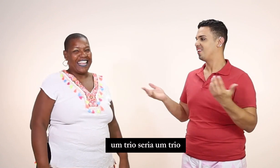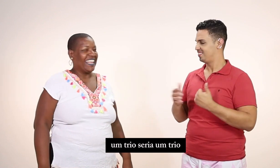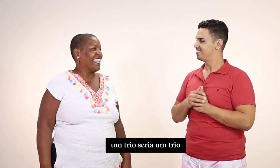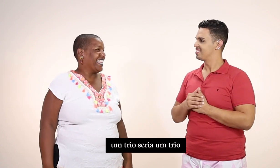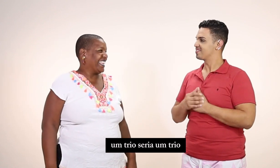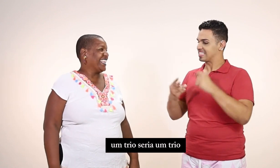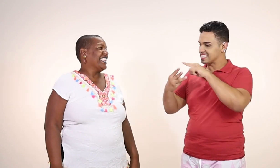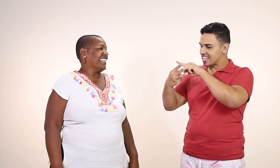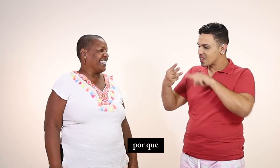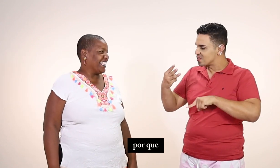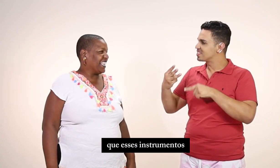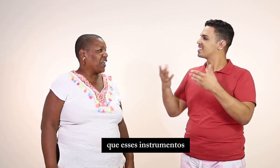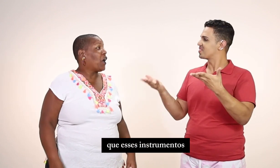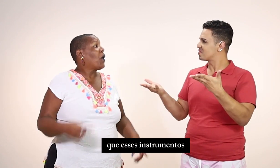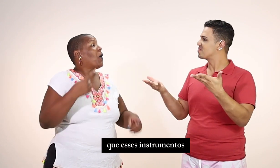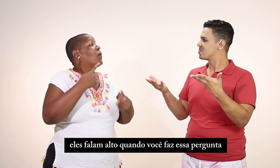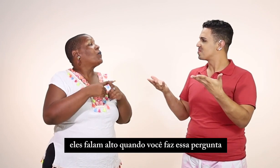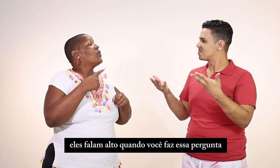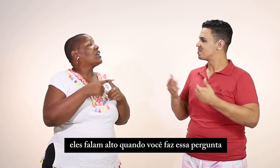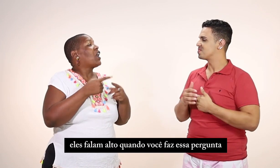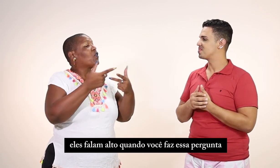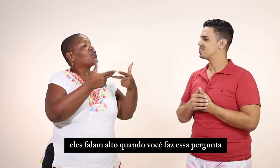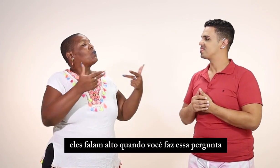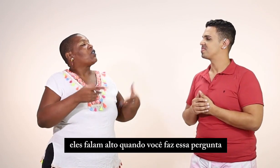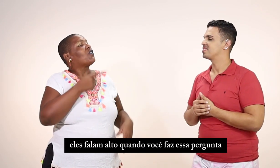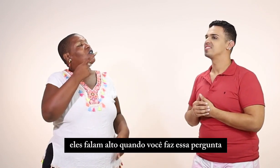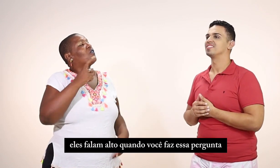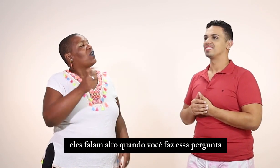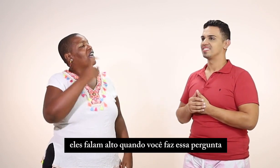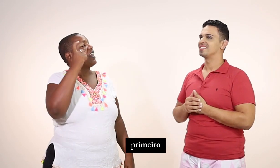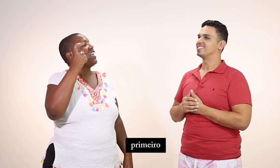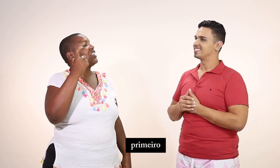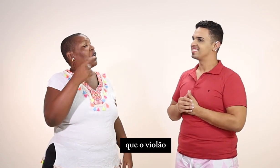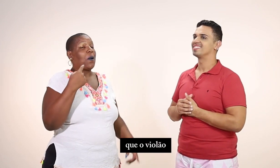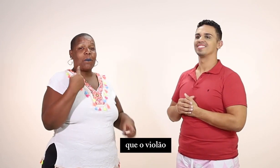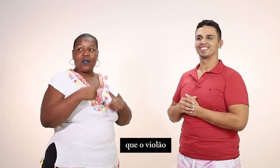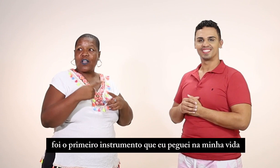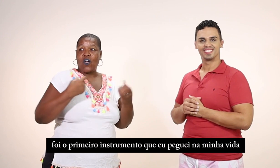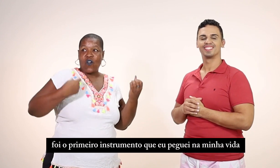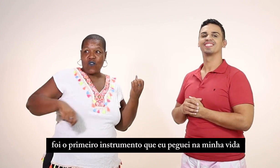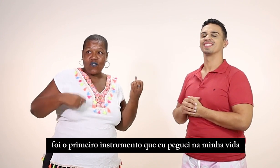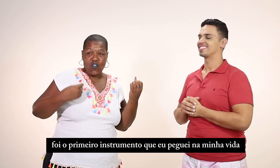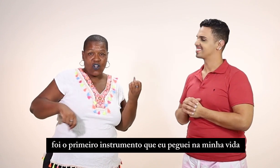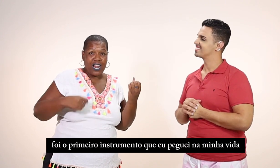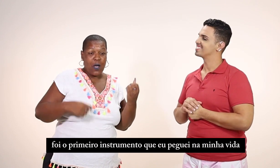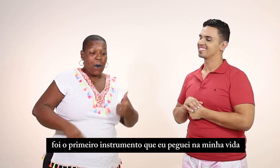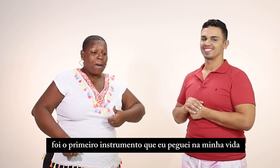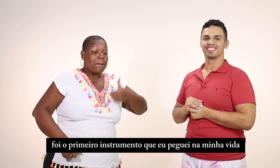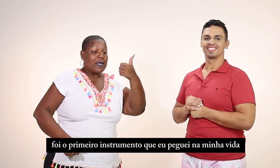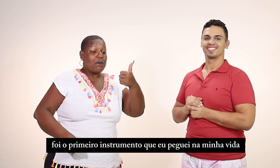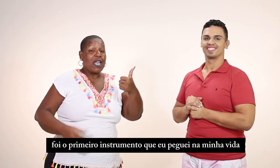um trio. Por que esses instrumentos eles falam alto quando você faz essa pergunta? Primeiro que o violão foi o primeiro instrumento que eu peguei na minha